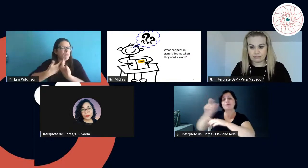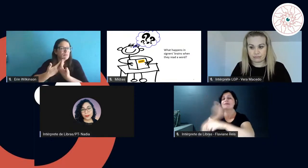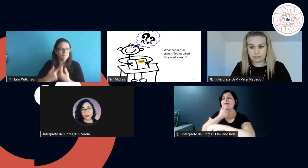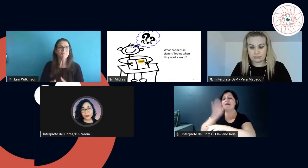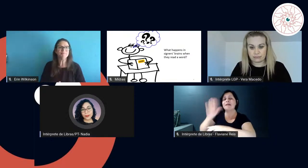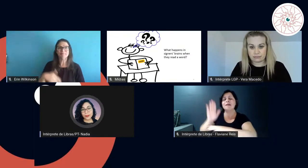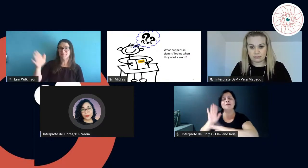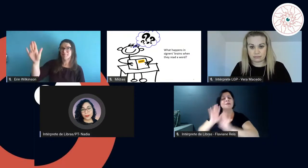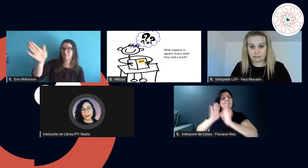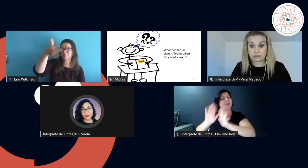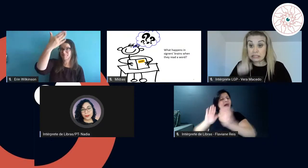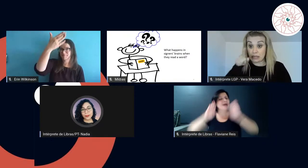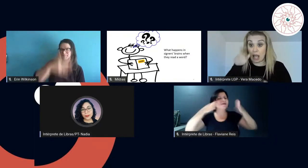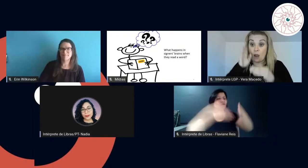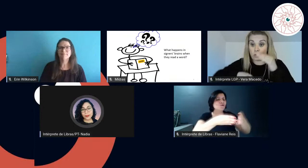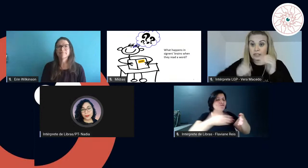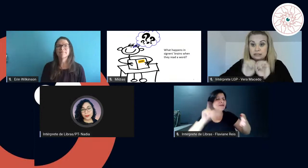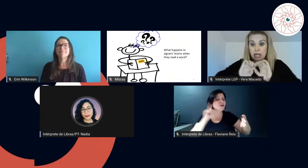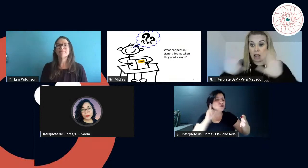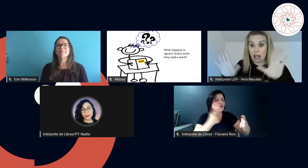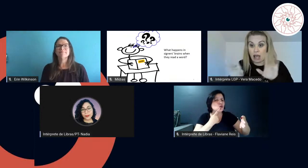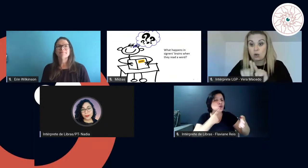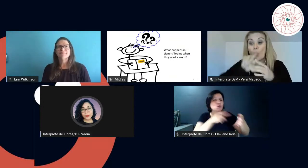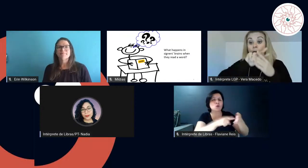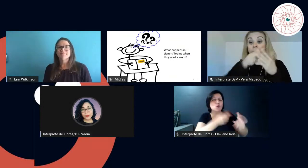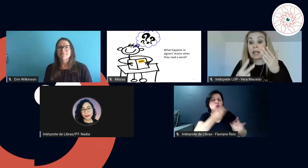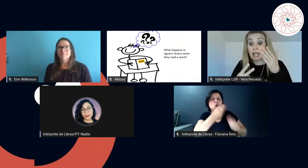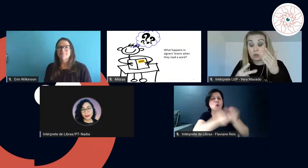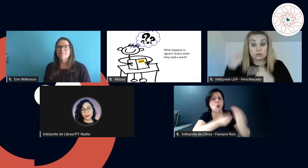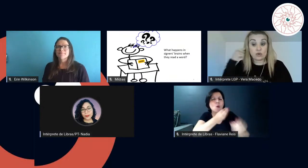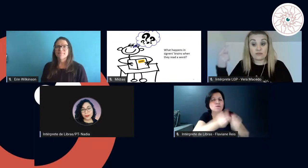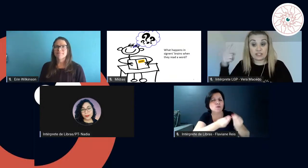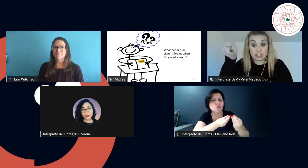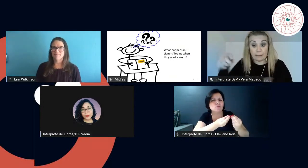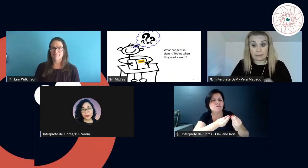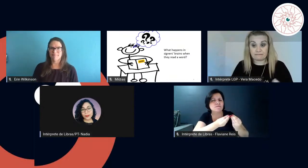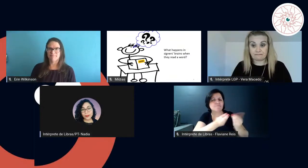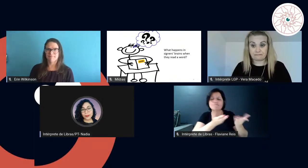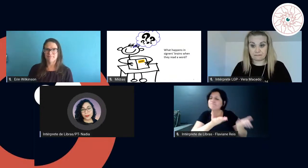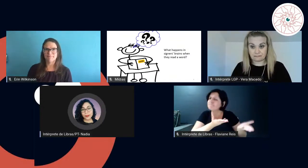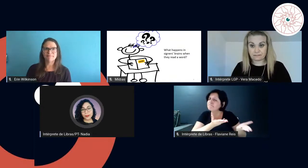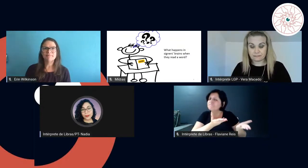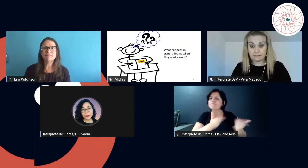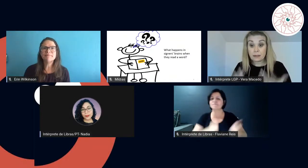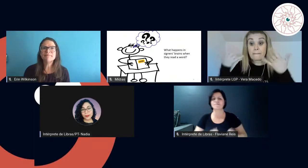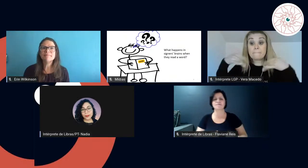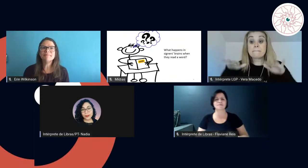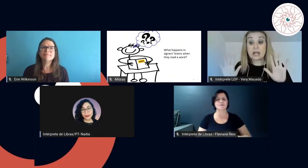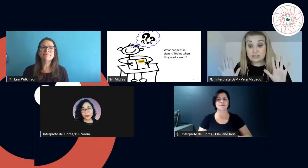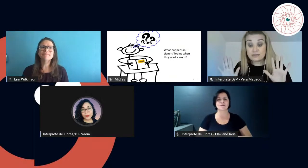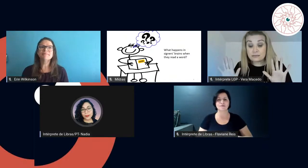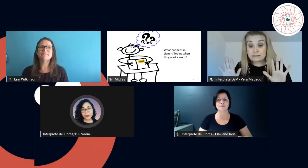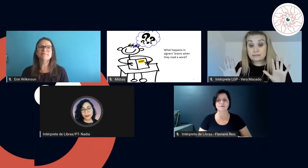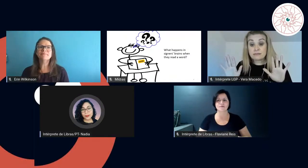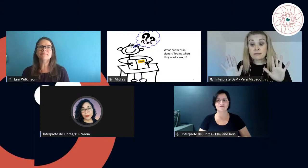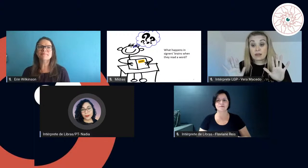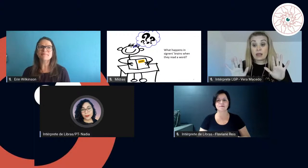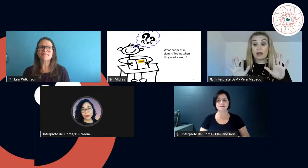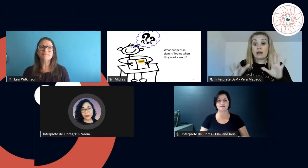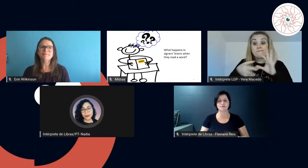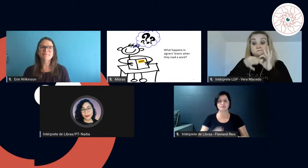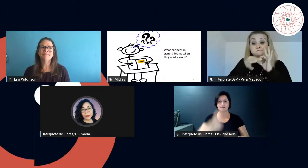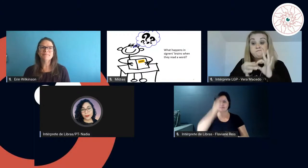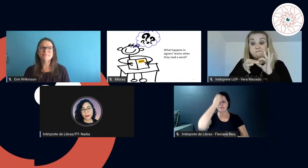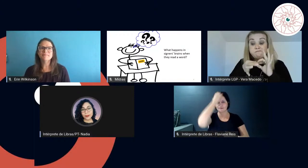memória. Isso acontece obviamente com bilíngues ouvintes também, mas no que diz